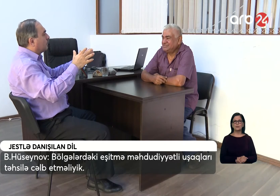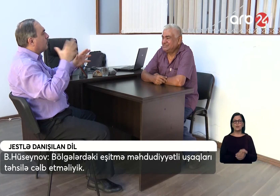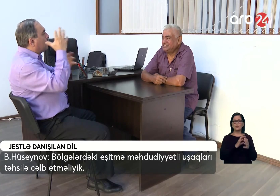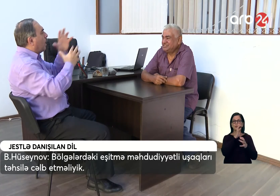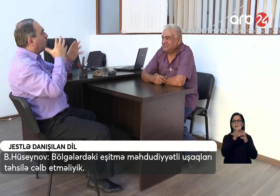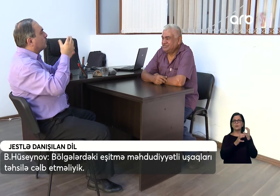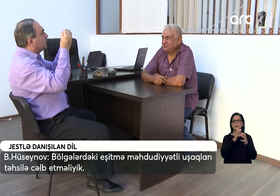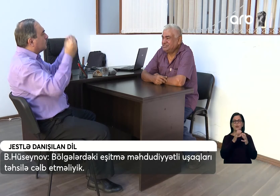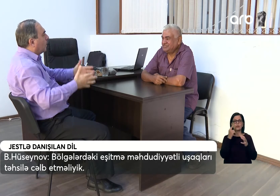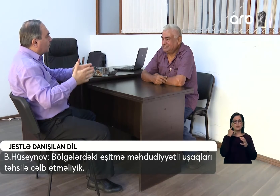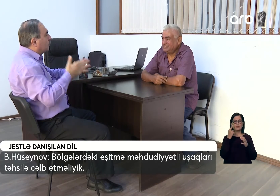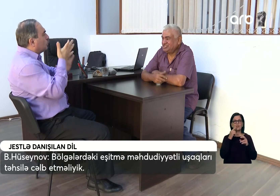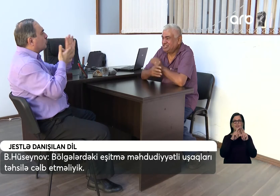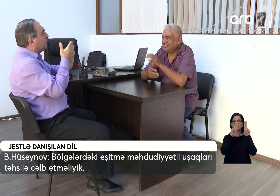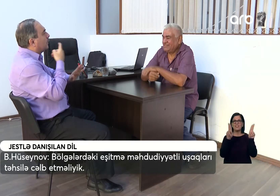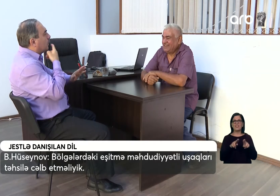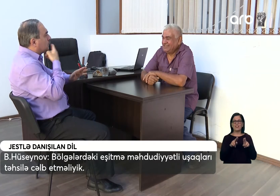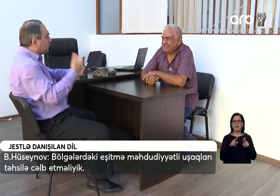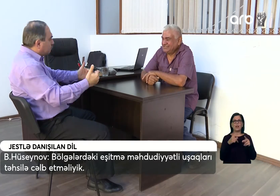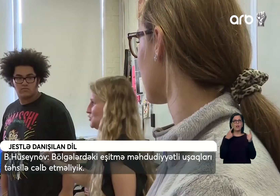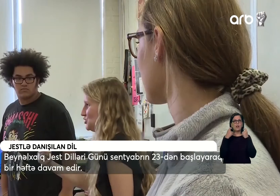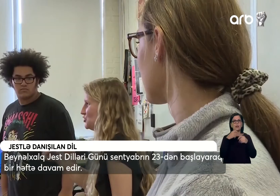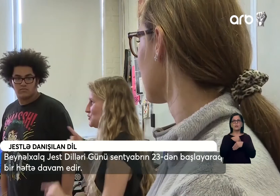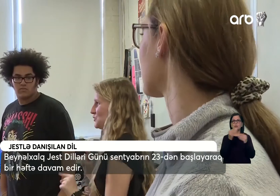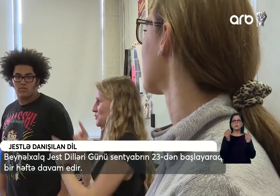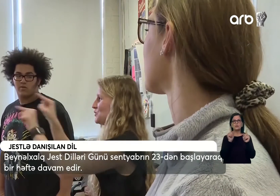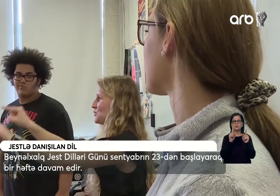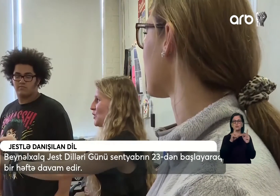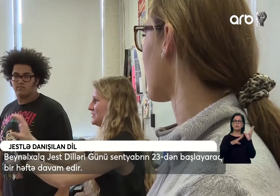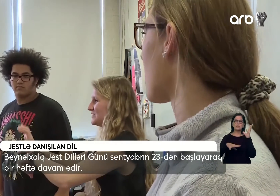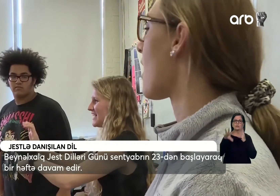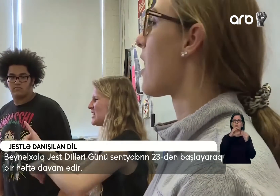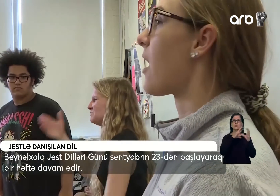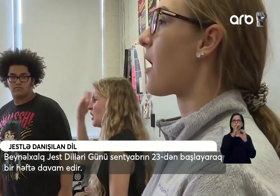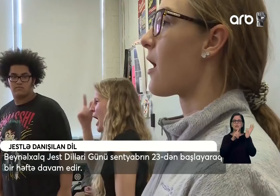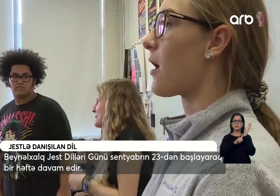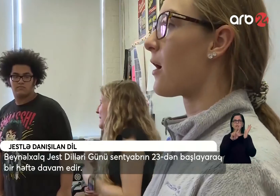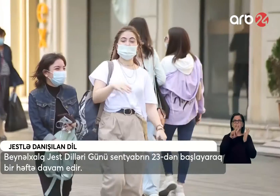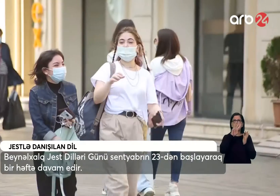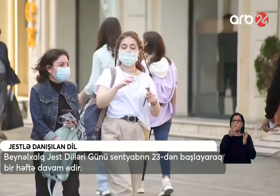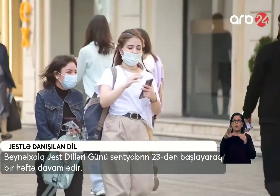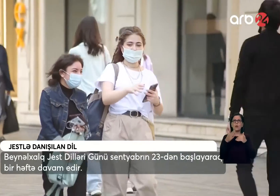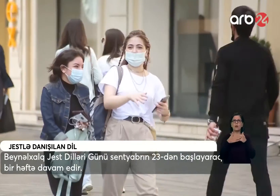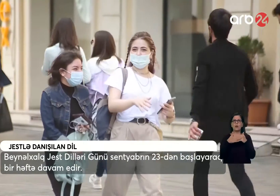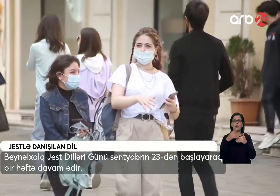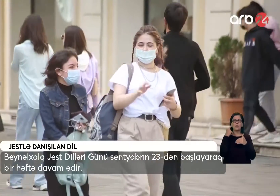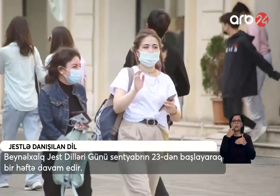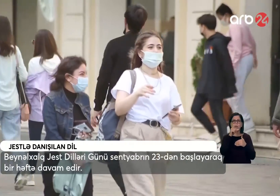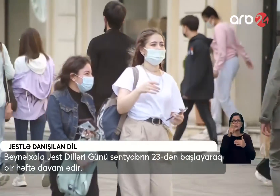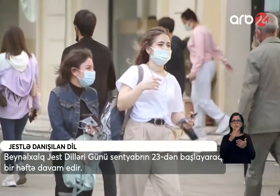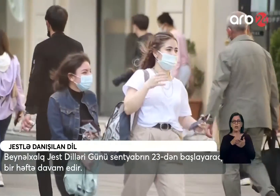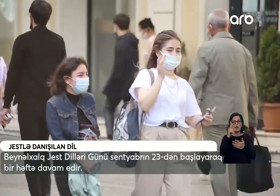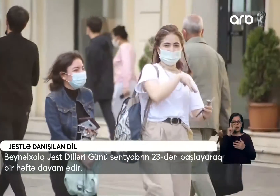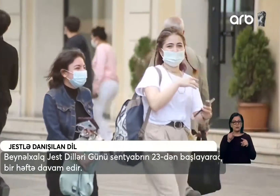Beynəlxalq Karlar Federasiyasının məlumatına görə bütün dünyada 72 milyona yaxın eşitmə məhdudiyyətli insan var. Azərbaycanda onların